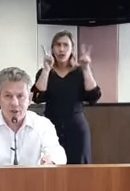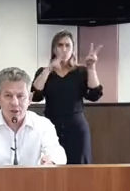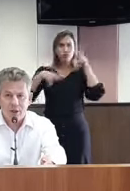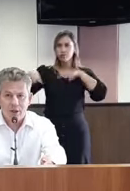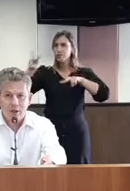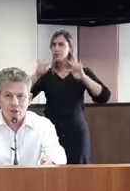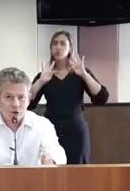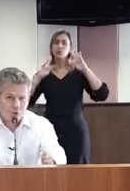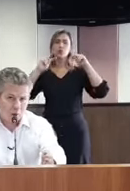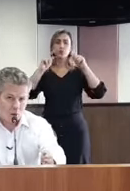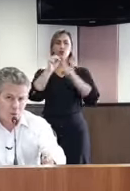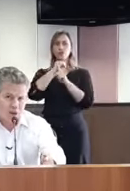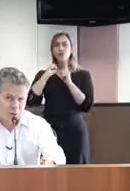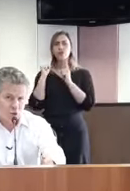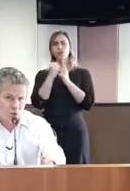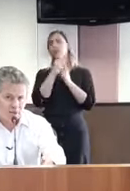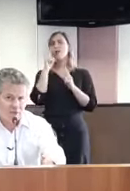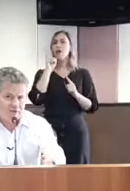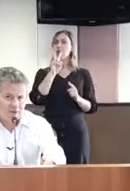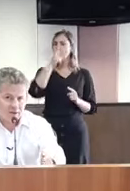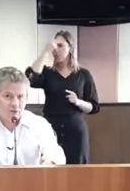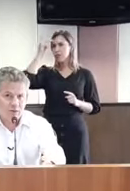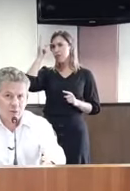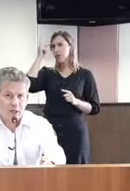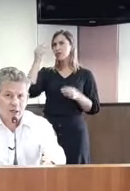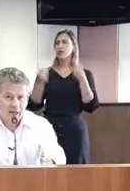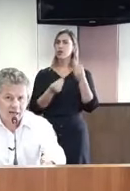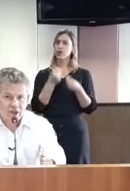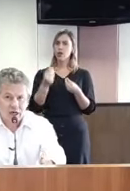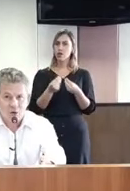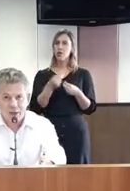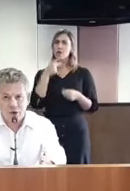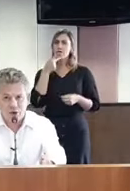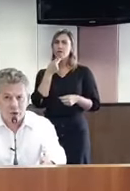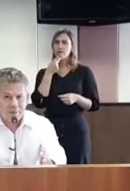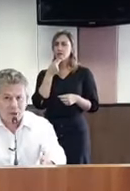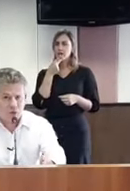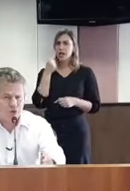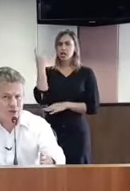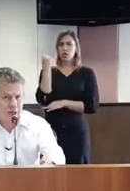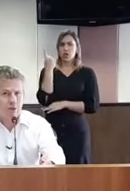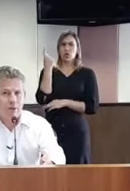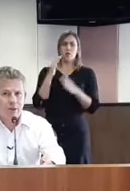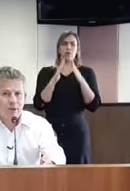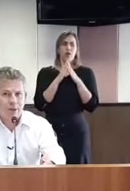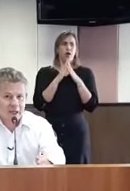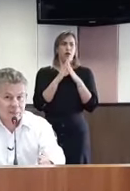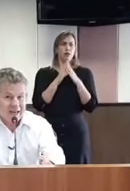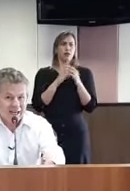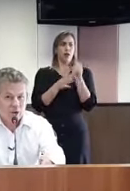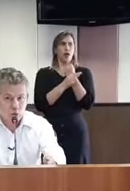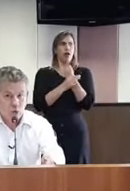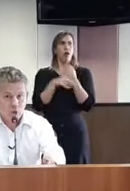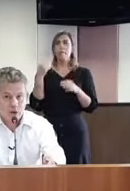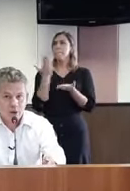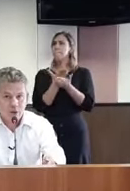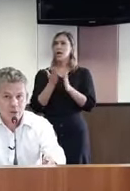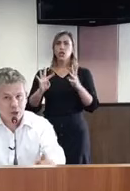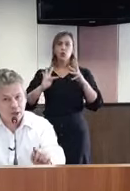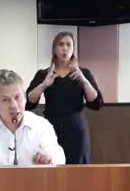sociedade. Eu vejo algumas pessoas defendendo radicalmente o isolamento social, que tem que parar